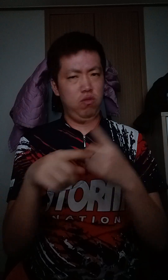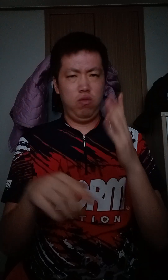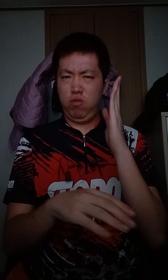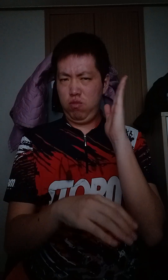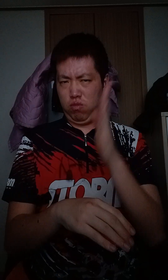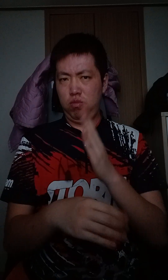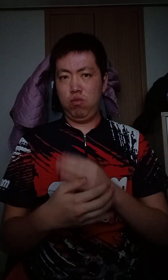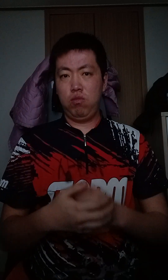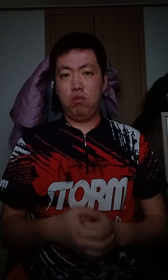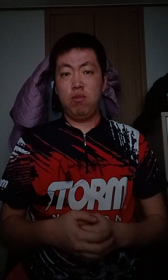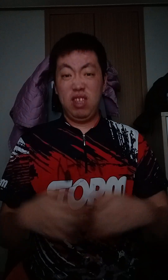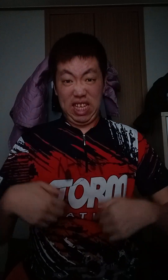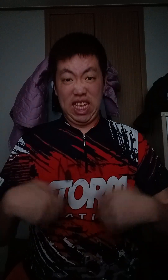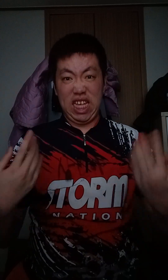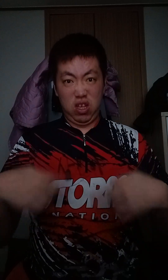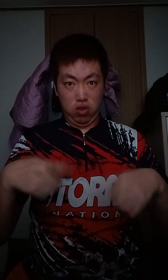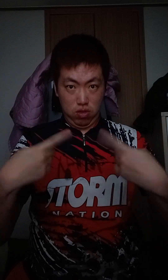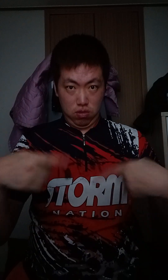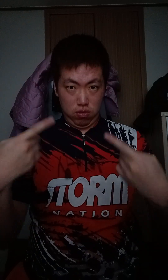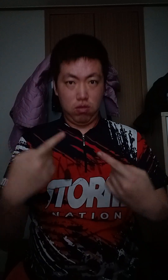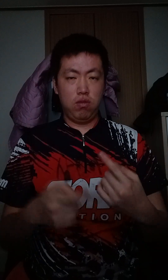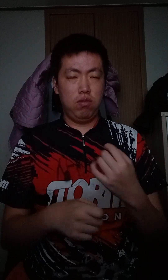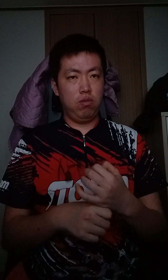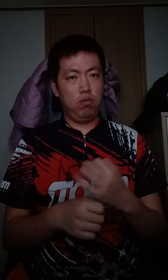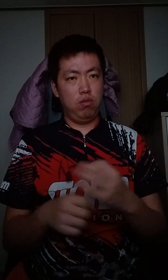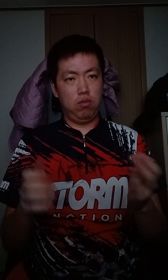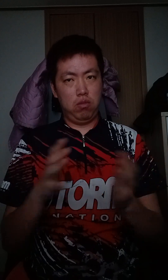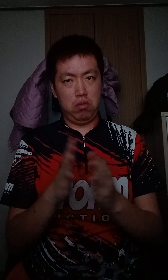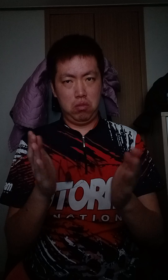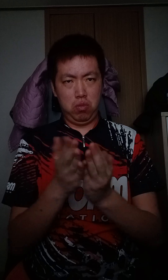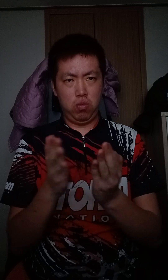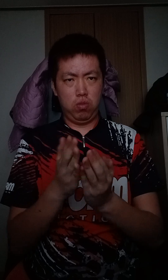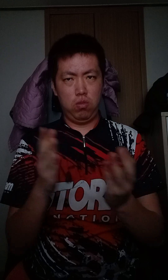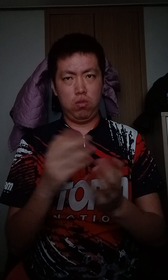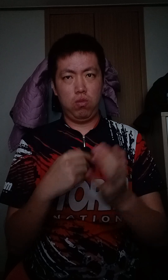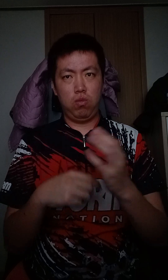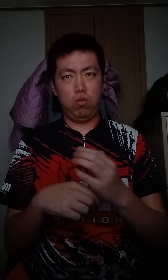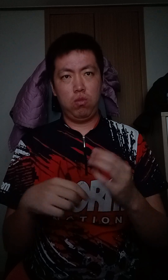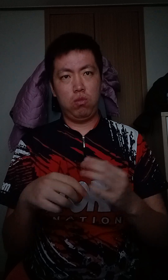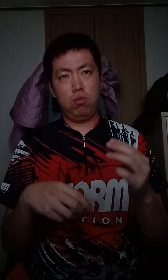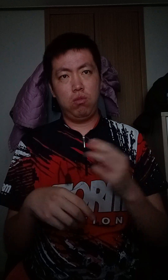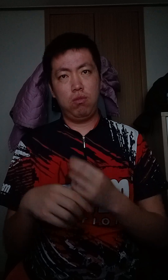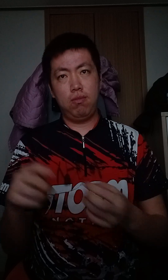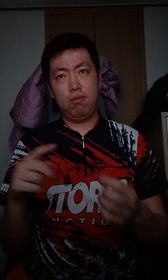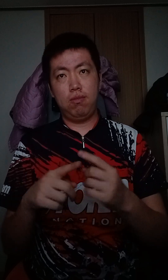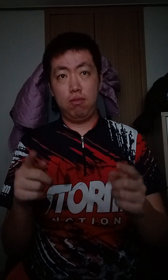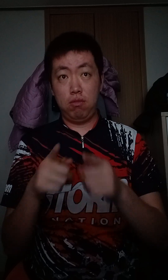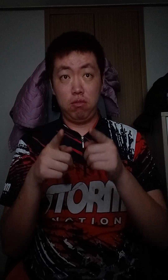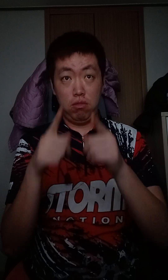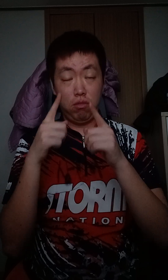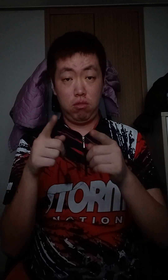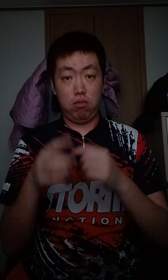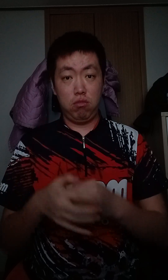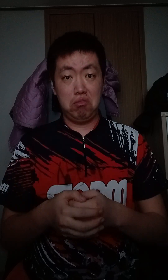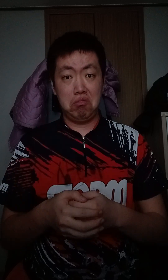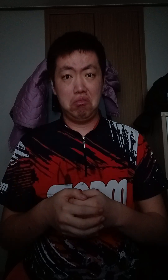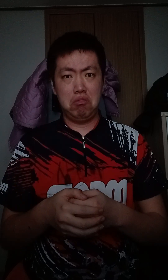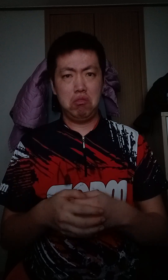제 휠체어가 이렇게 굉장히 적은 휠체어인데도 불구하고 출처가 들어가집니까? 진입 자체가